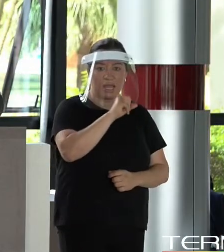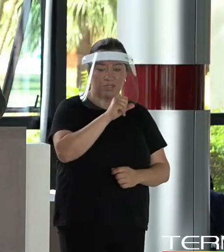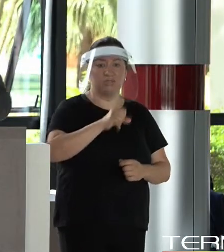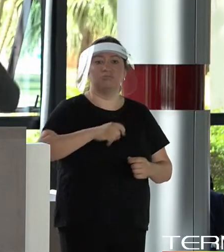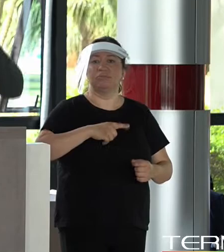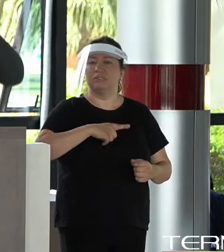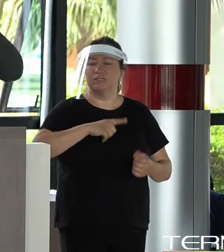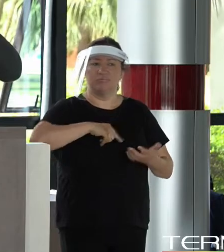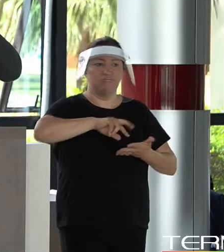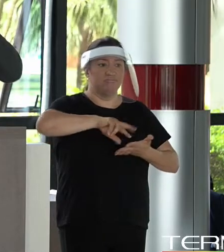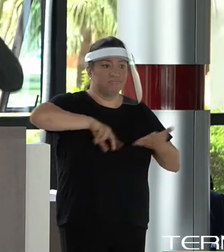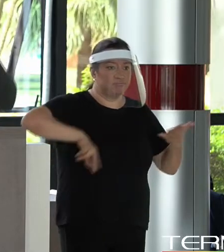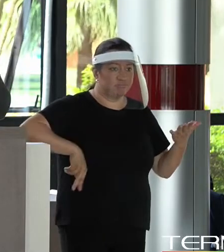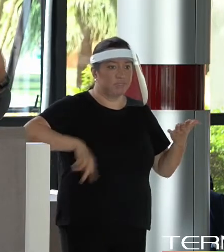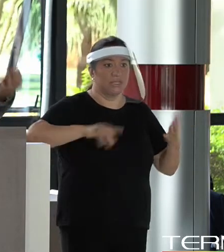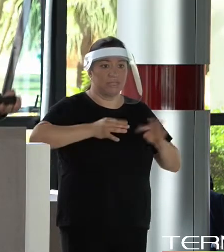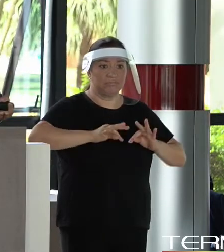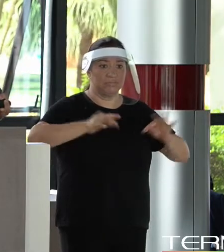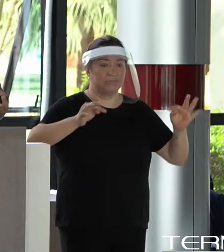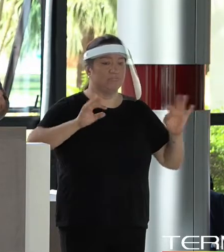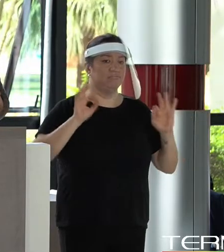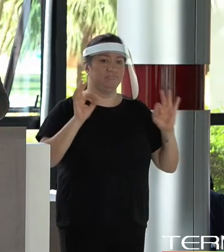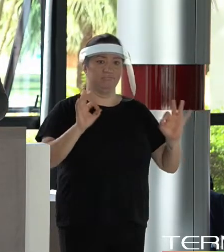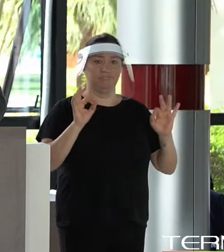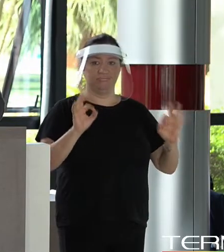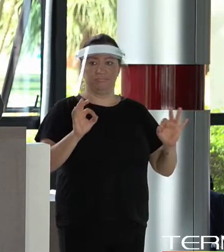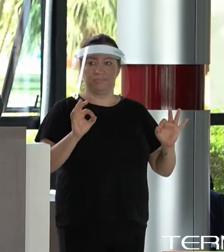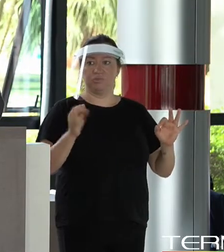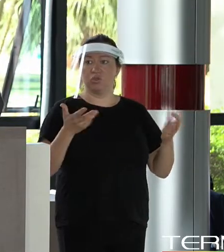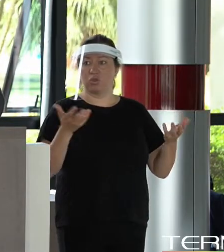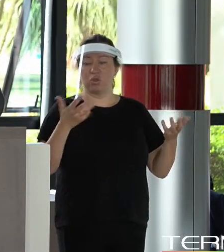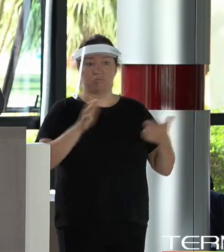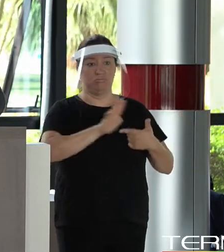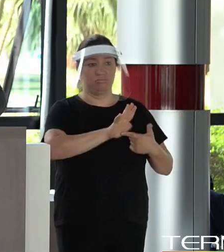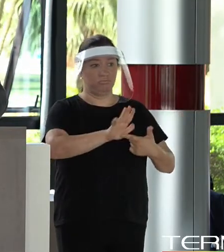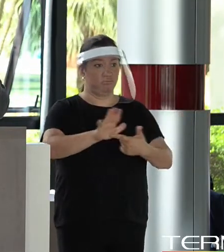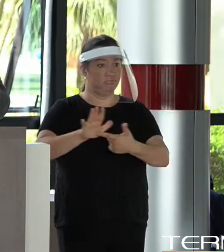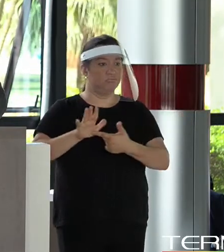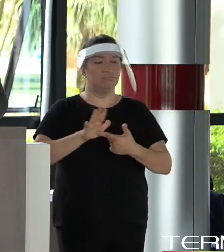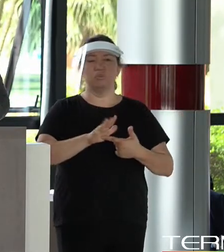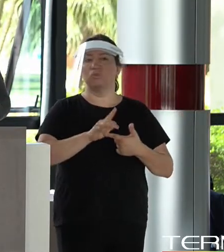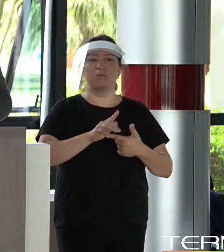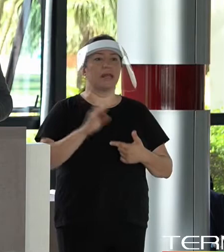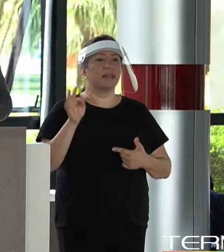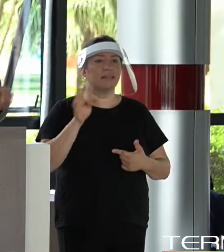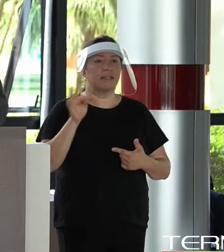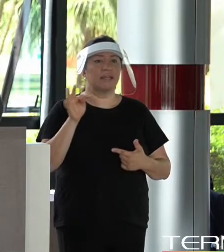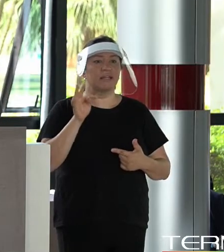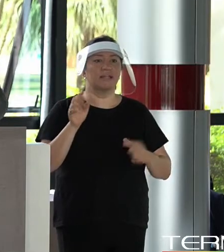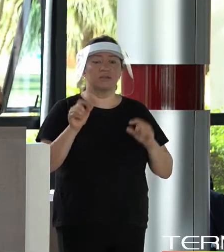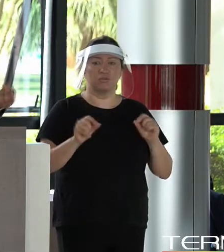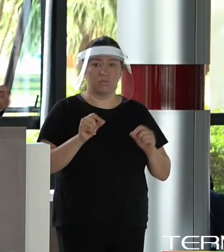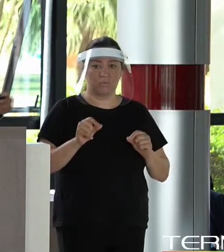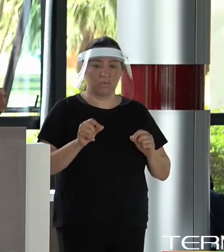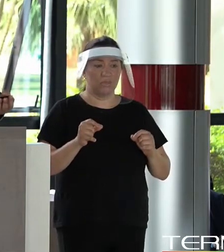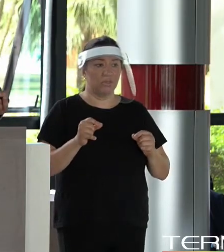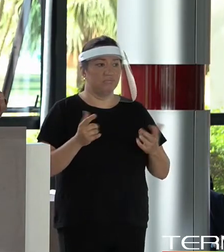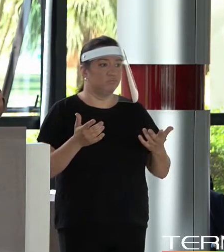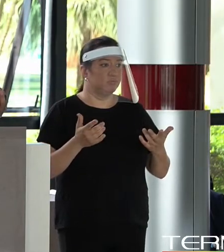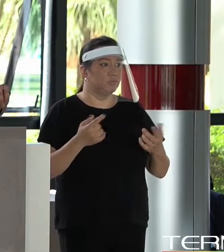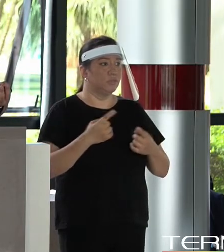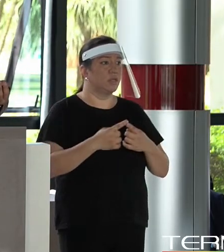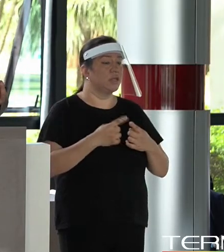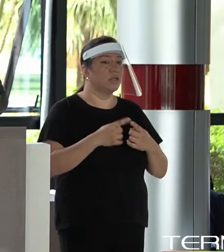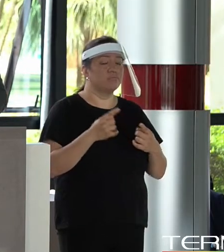inúmeras aplicações. Ela é uma técnica realmente fantástica. E eu colocaria que ela é uma técnica tentadora. Por que a termografia é uma técnica